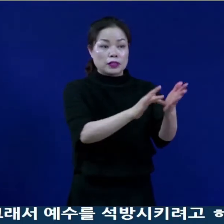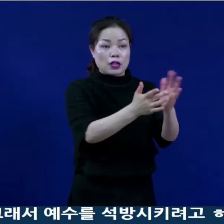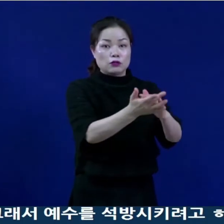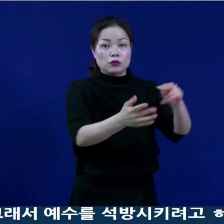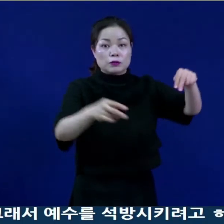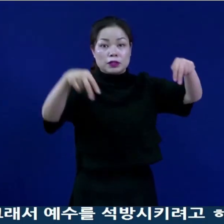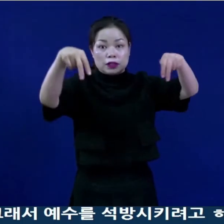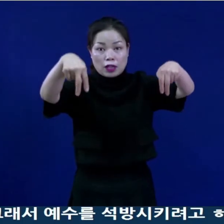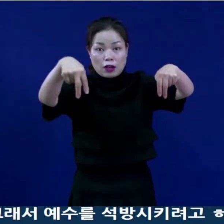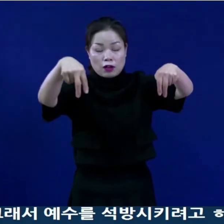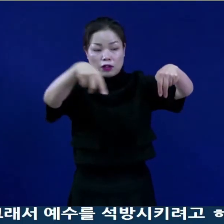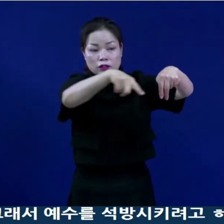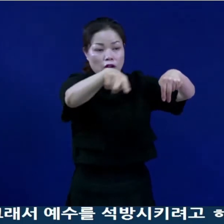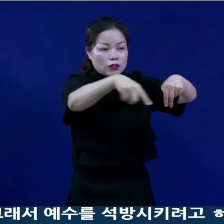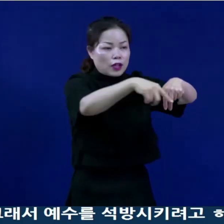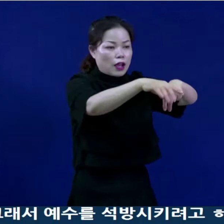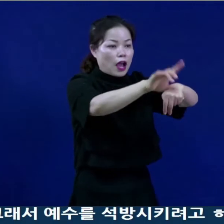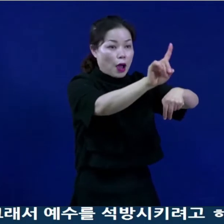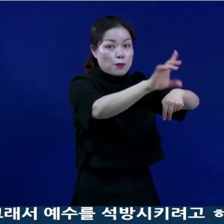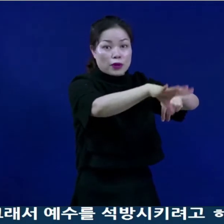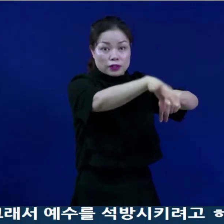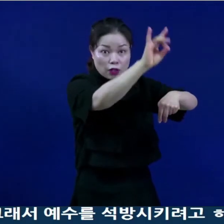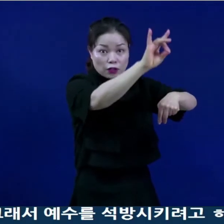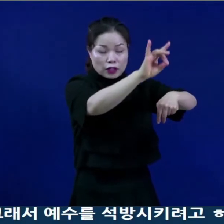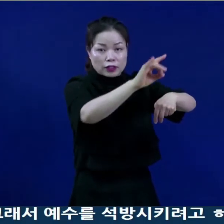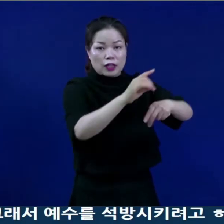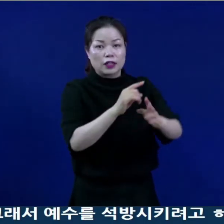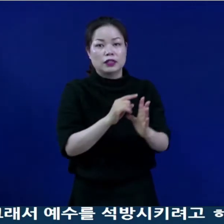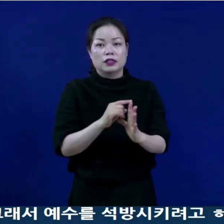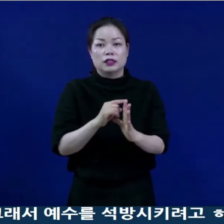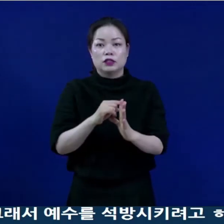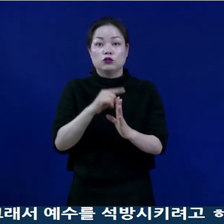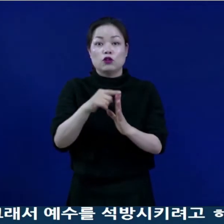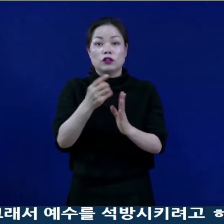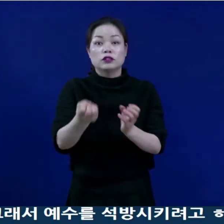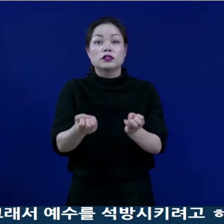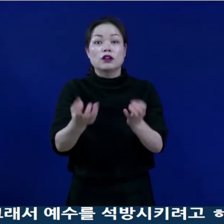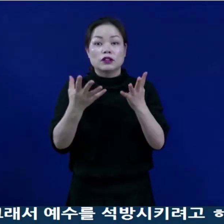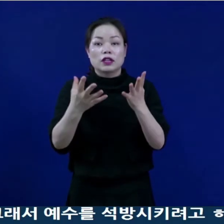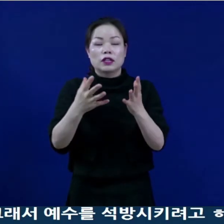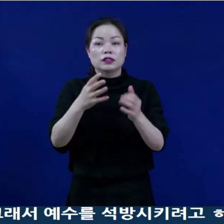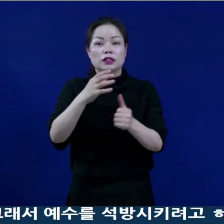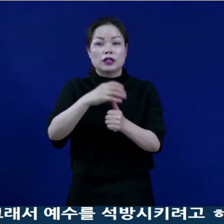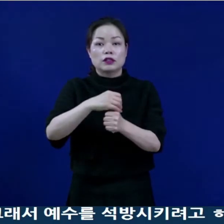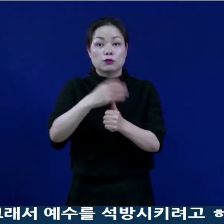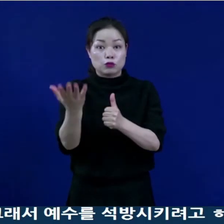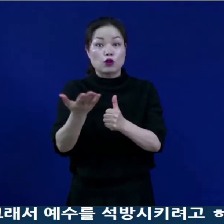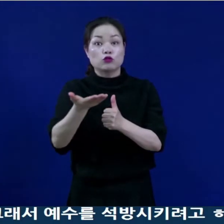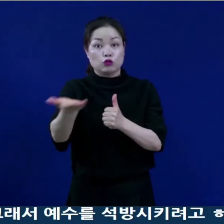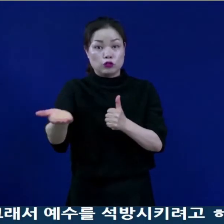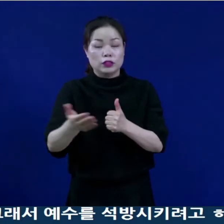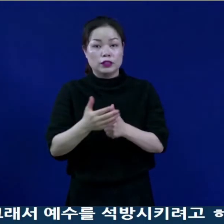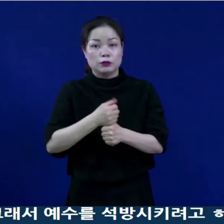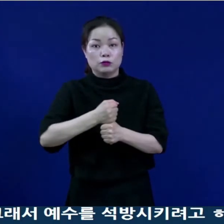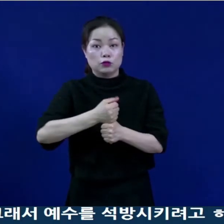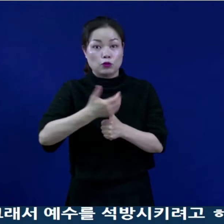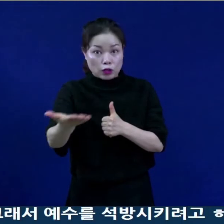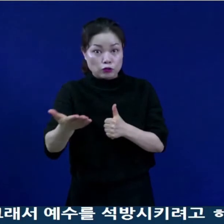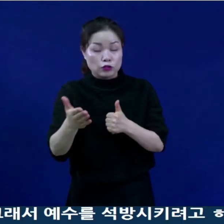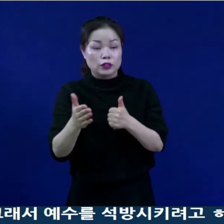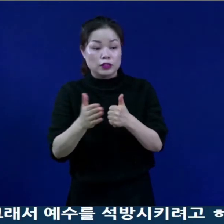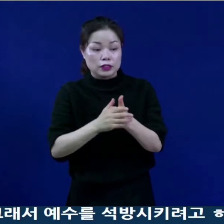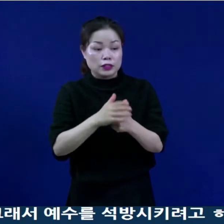너희가 한 명을 선택해라. 유월절이 되면 특사로 한 명을 풀어주는 전례가 있으니 너희가 한 명을 선택해라